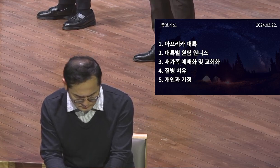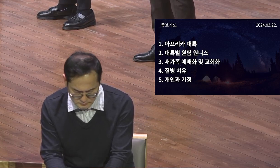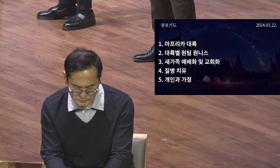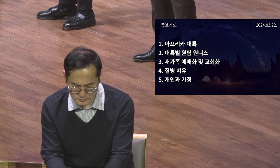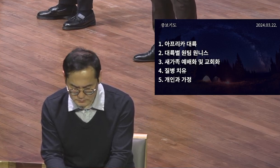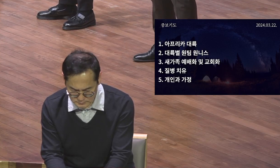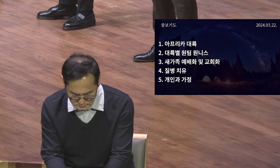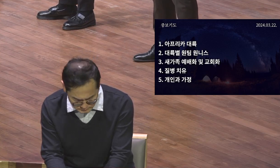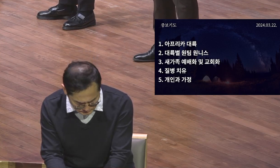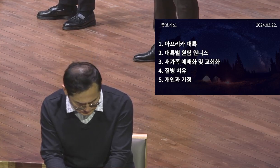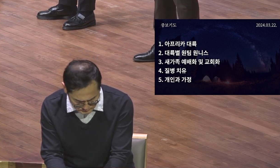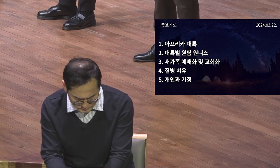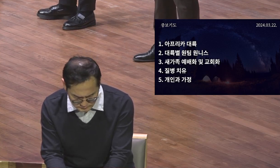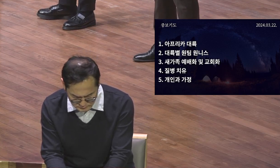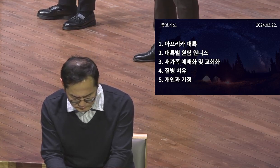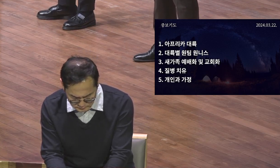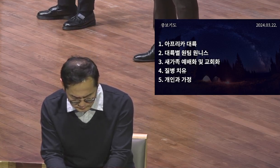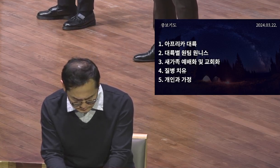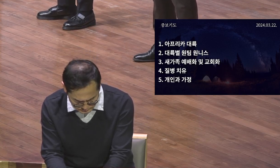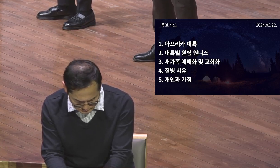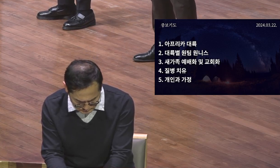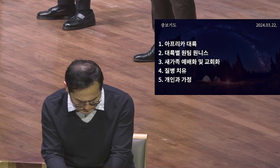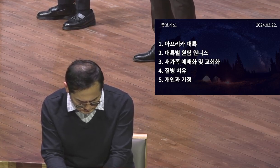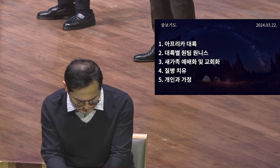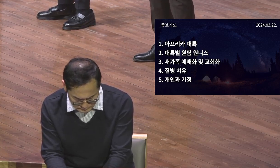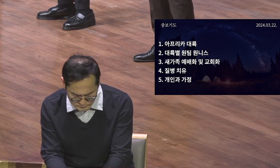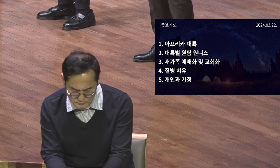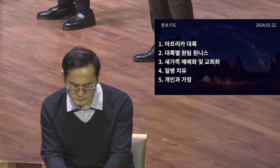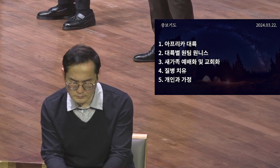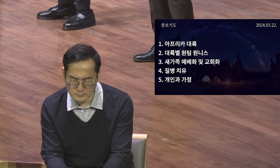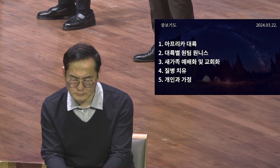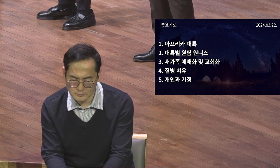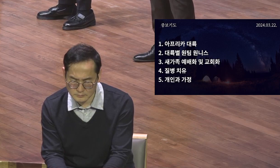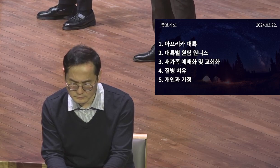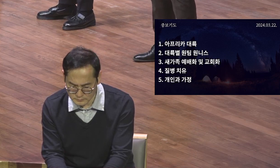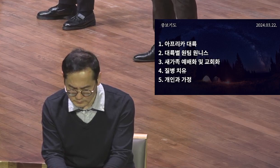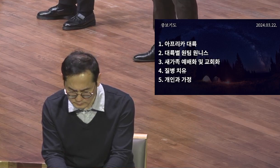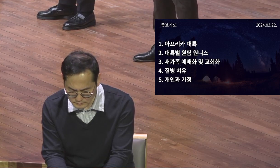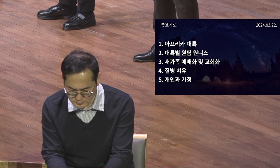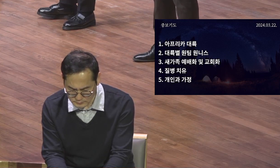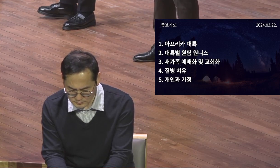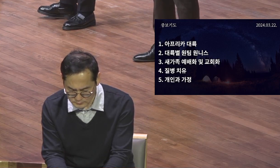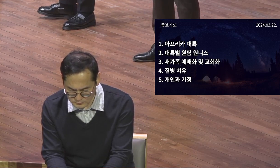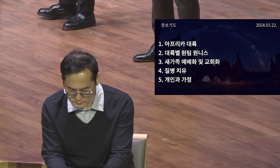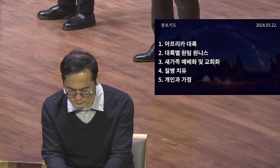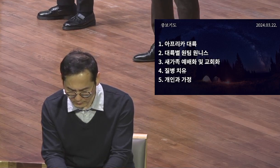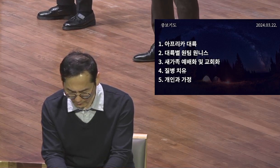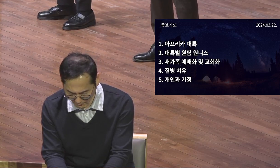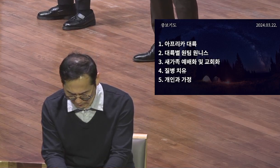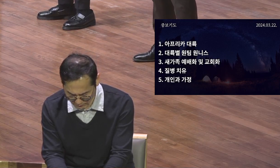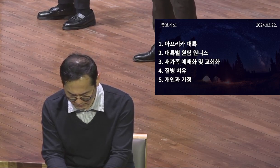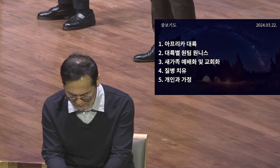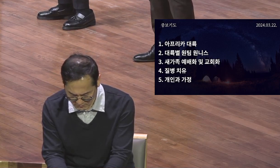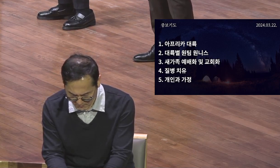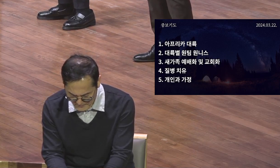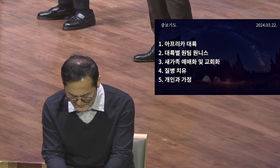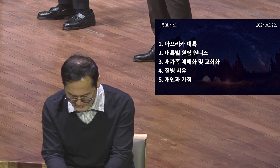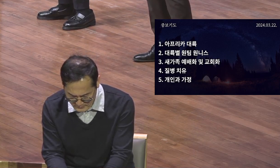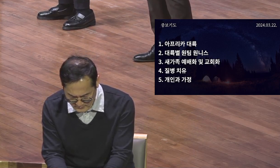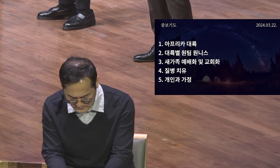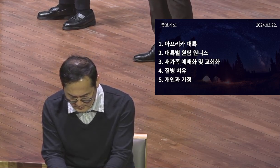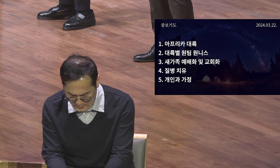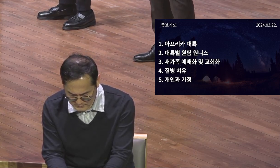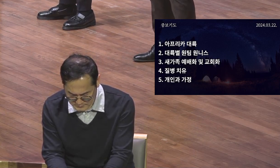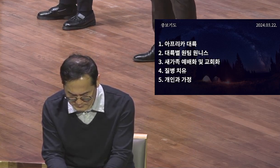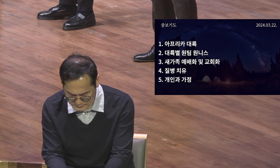선교의 시작이 될 수 있는 파키스탄 캠프를 믿도록 아버지께서 역사하여 주셨소. 이번 캠프를 통하여 중동 복음화가 시작될